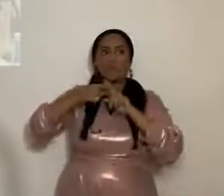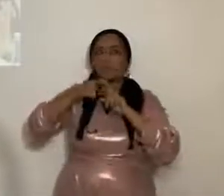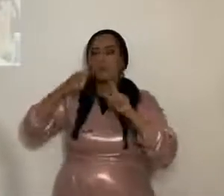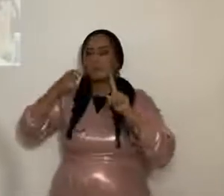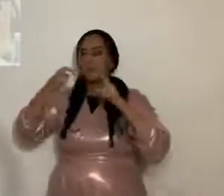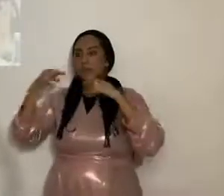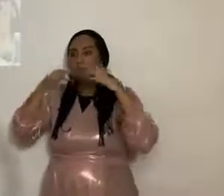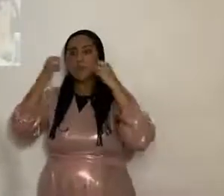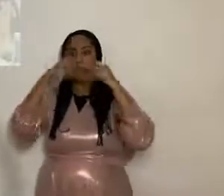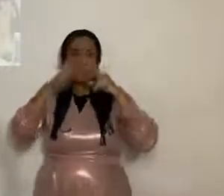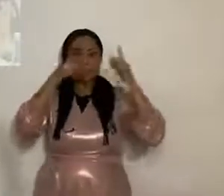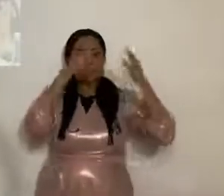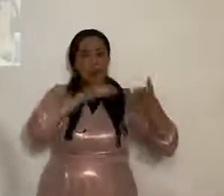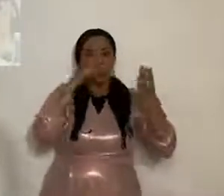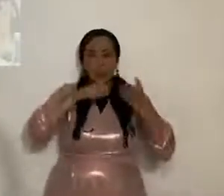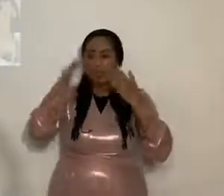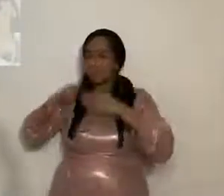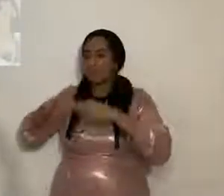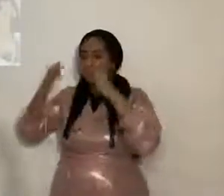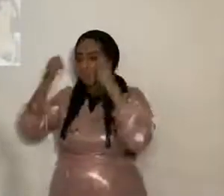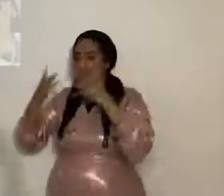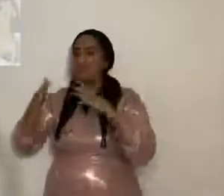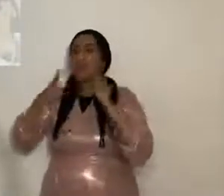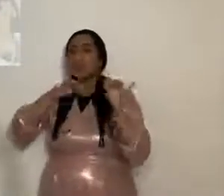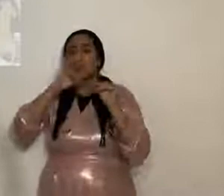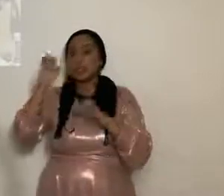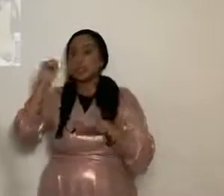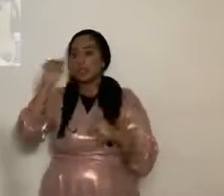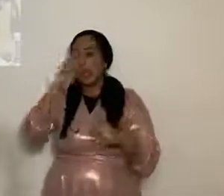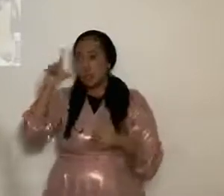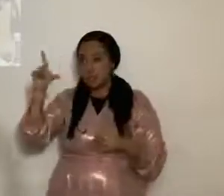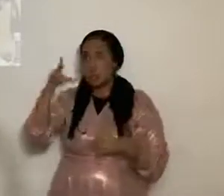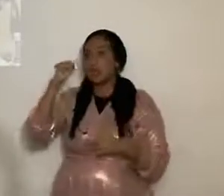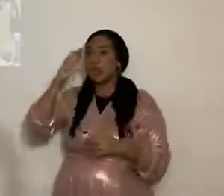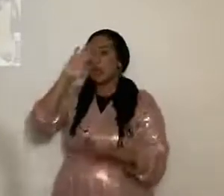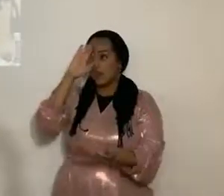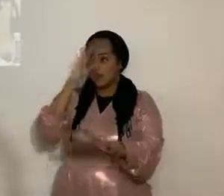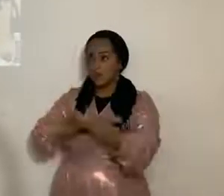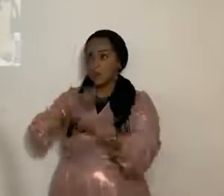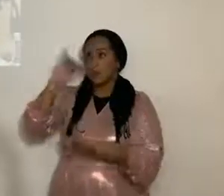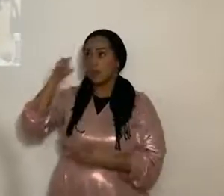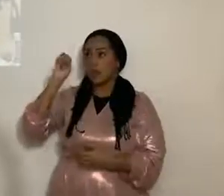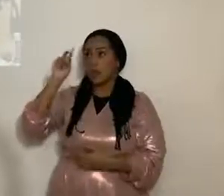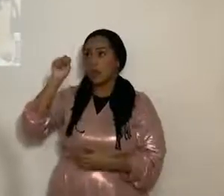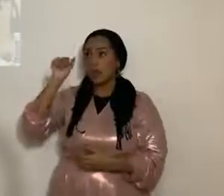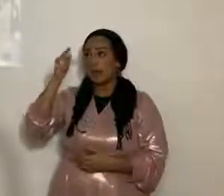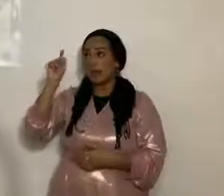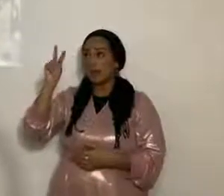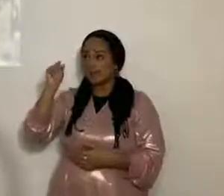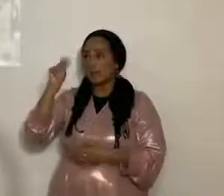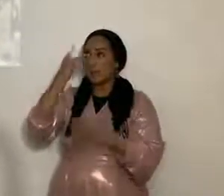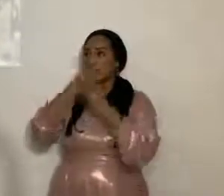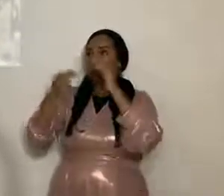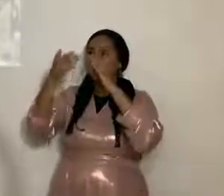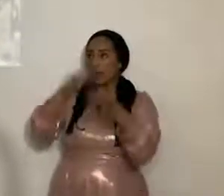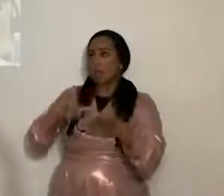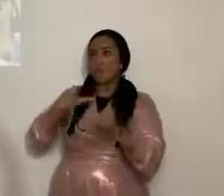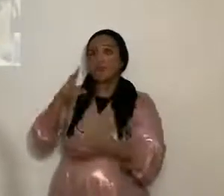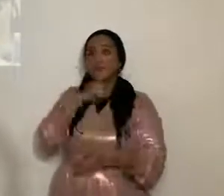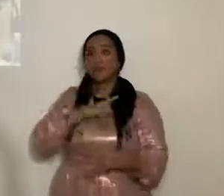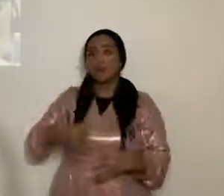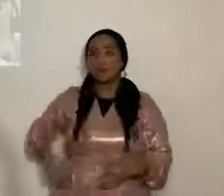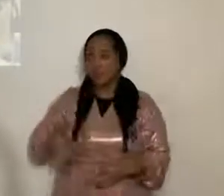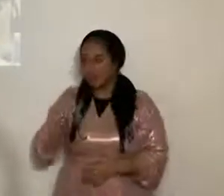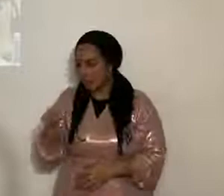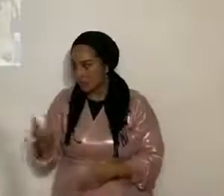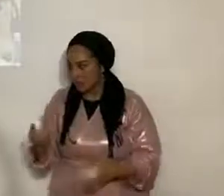del pueblo cayeron y son muertos. También Saúl y Jonatán, su hijo, murieron. Y dijo David a